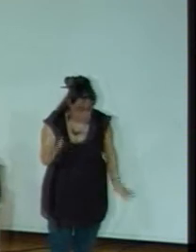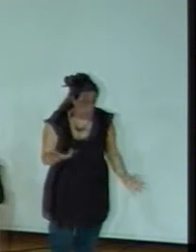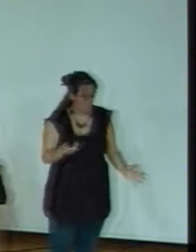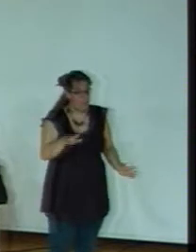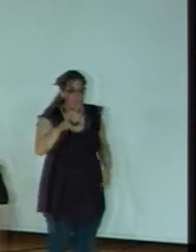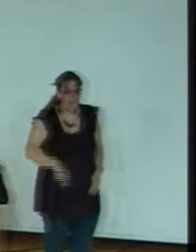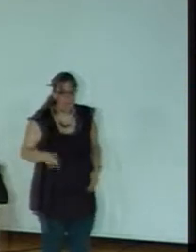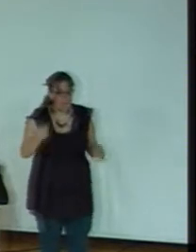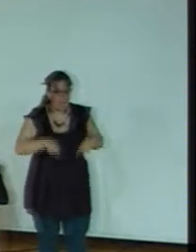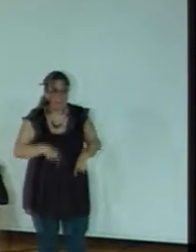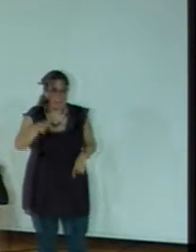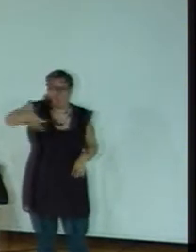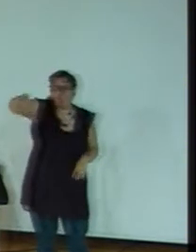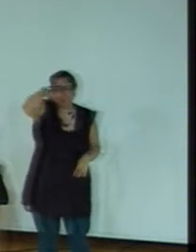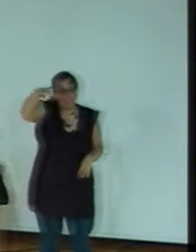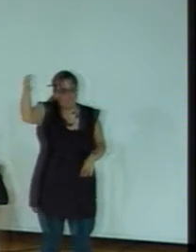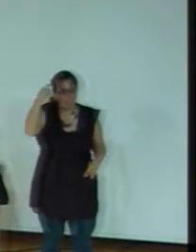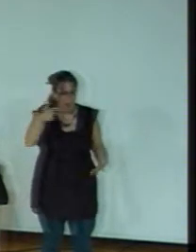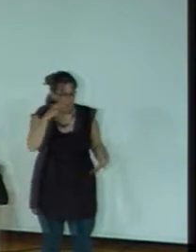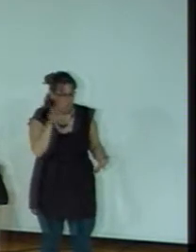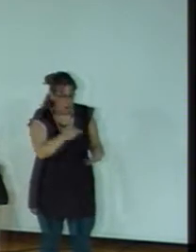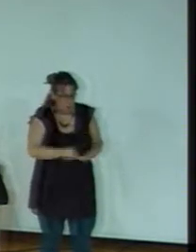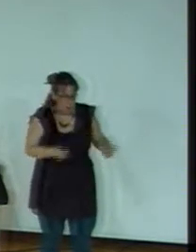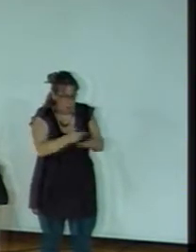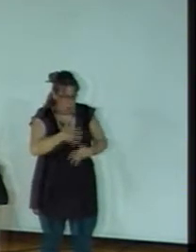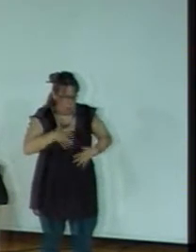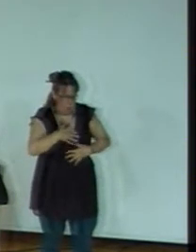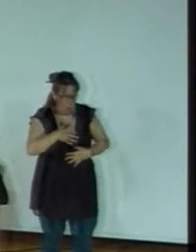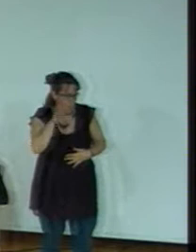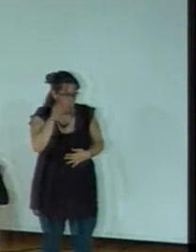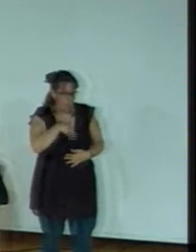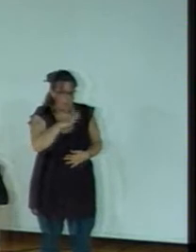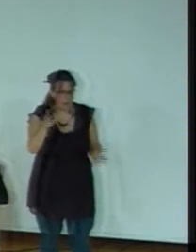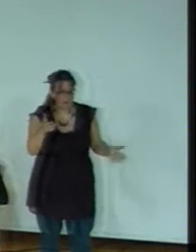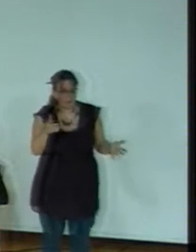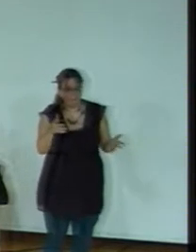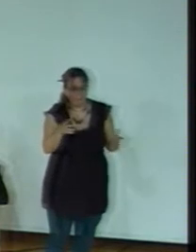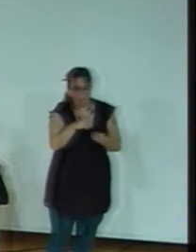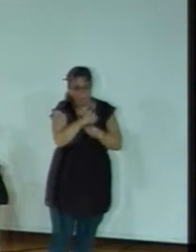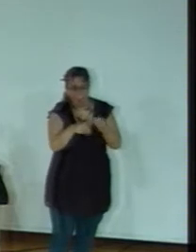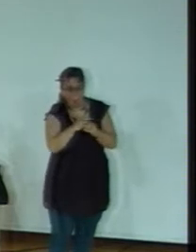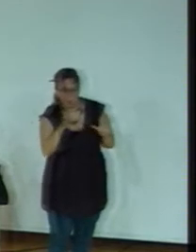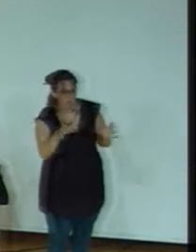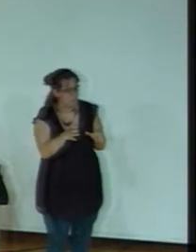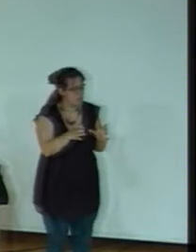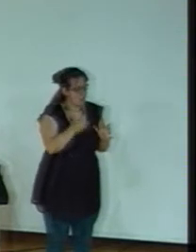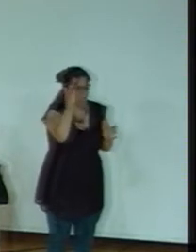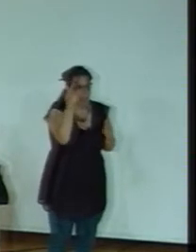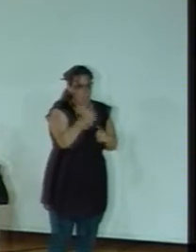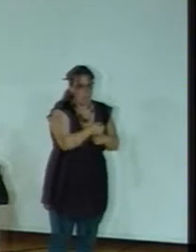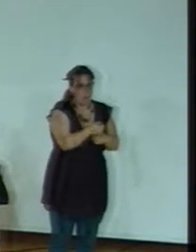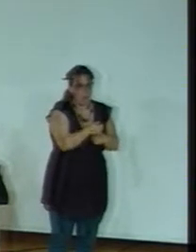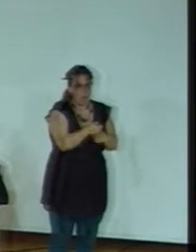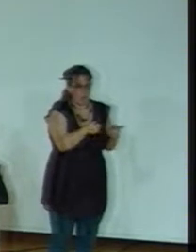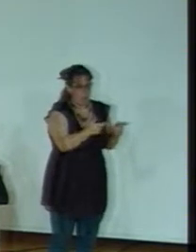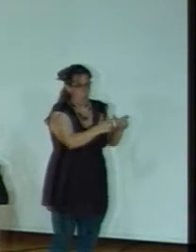contents d'avoir cette situation, parce que la seule chose qu'ils connaissent, c'est un monde où il y a un petit nombre d'acteurs, des gros acteurs puissants